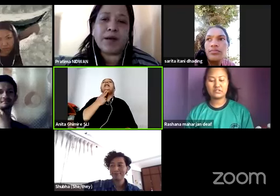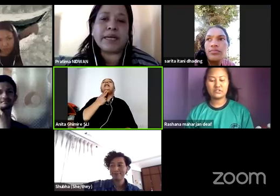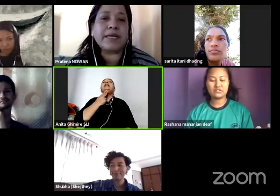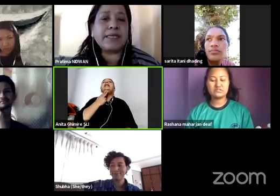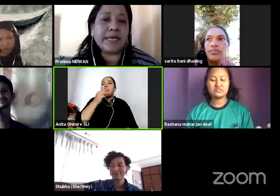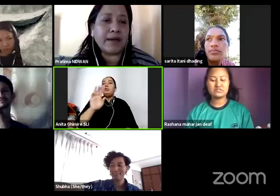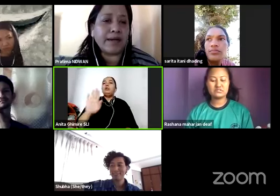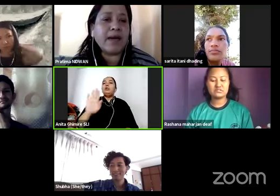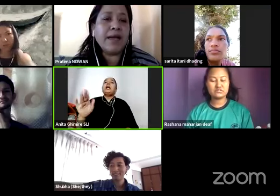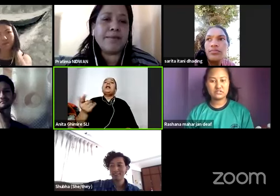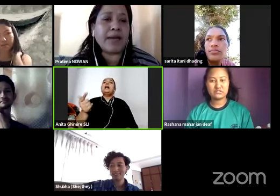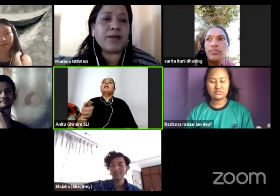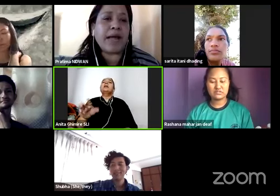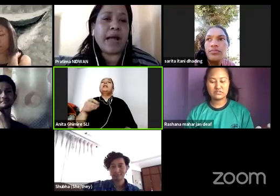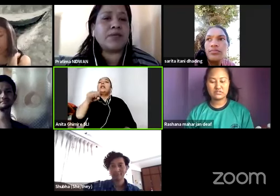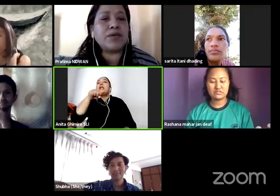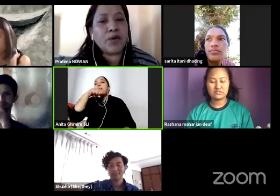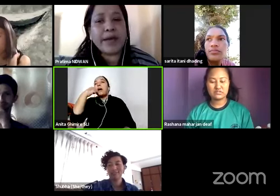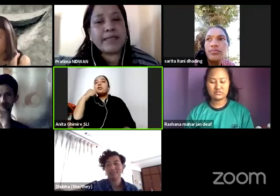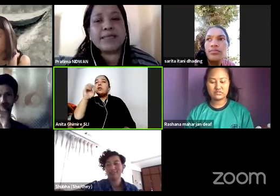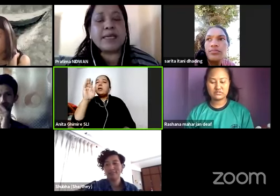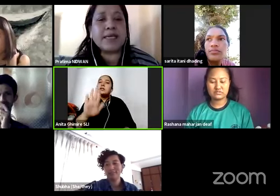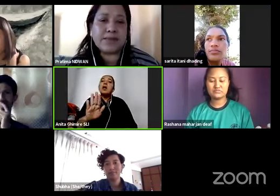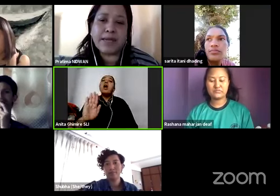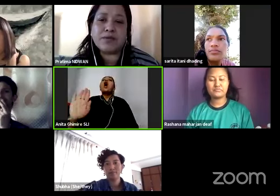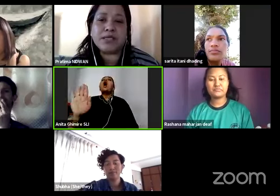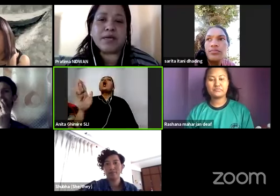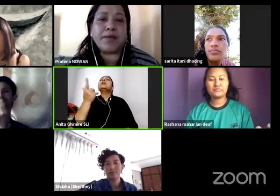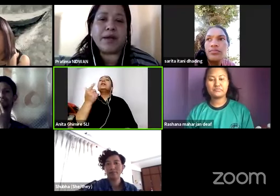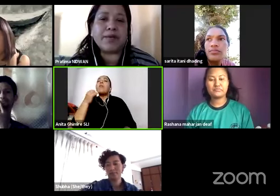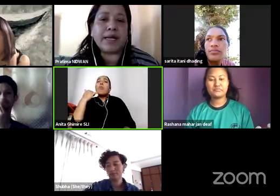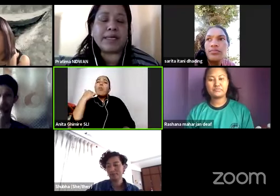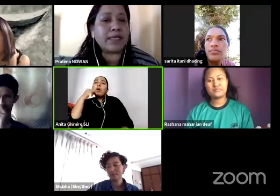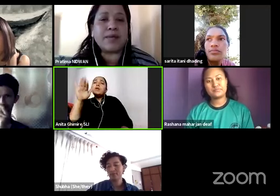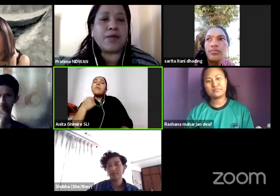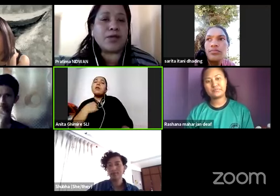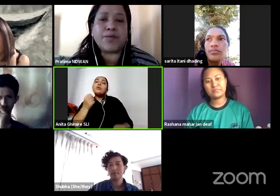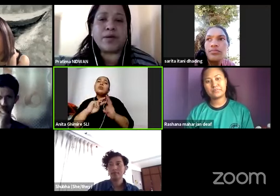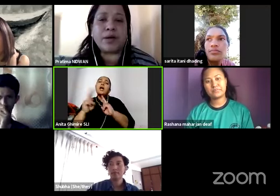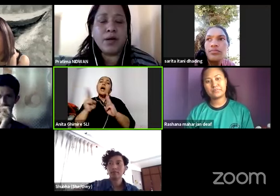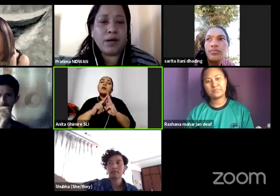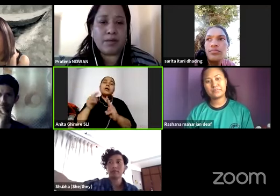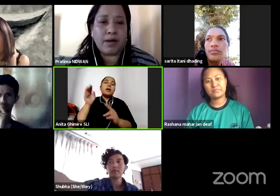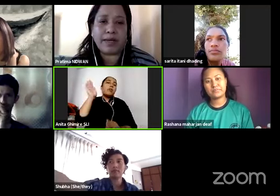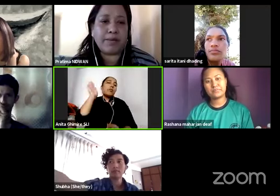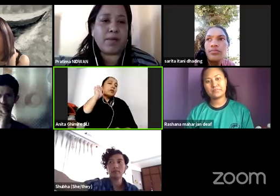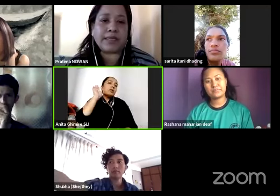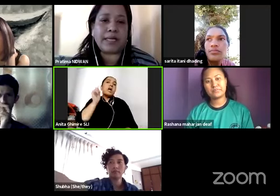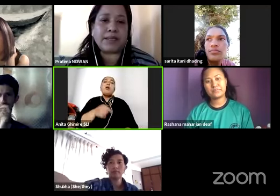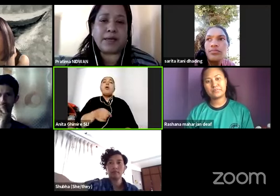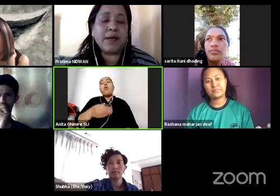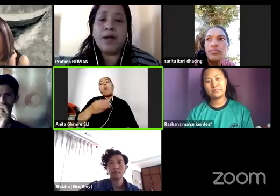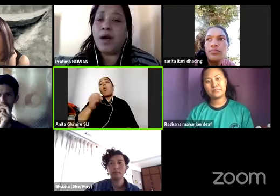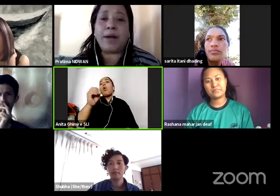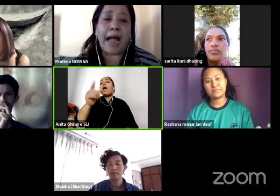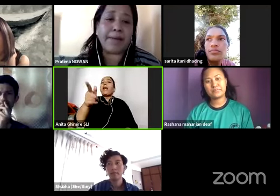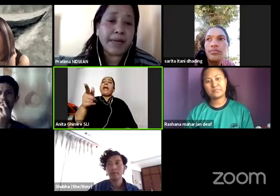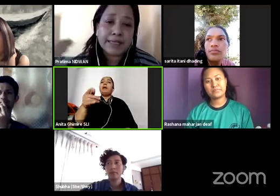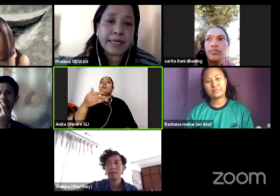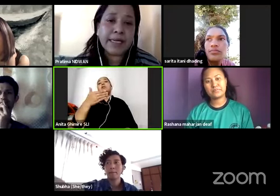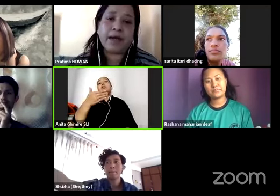व्यक्तिलाई बोलाउँदाखेरि चाहिँ होइन मेरा कुरा हान्छन्, को व्यक्ति चाहिँ यसमेन हुन्छन् भन्ने कुराले चाहिँ एकदम महत्त्वपूर्ण के अरे बहस खेल्छ होइन।